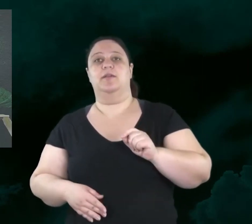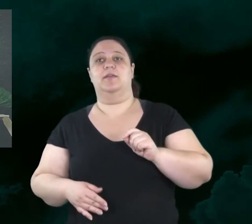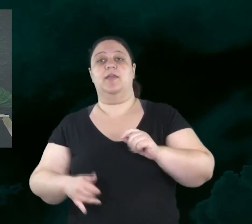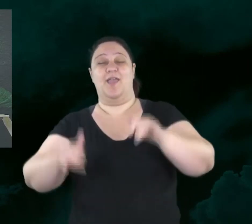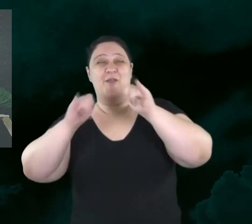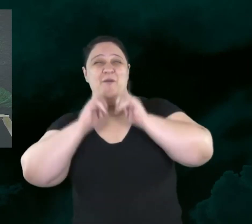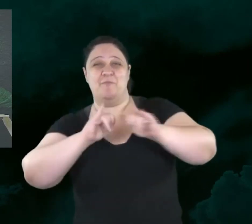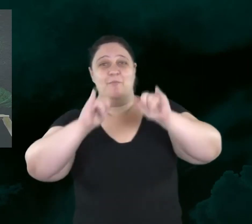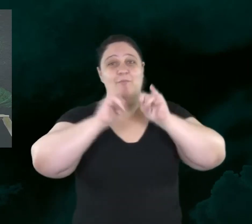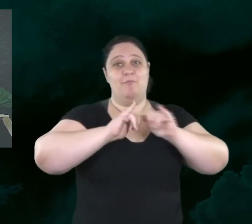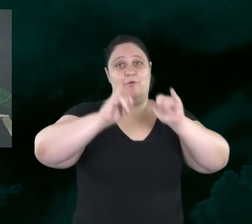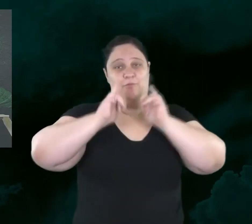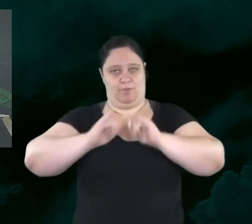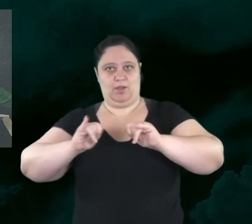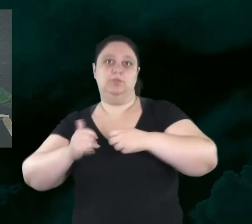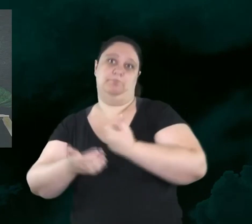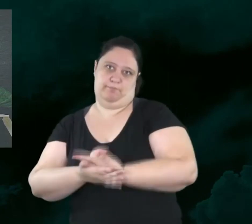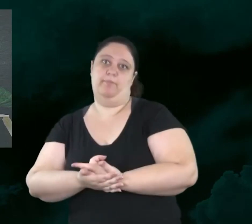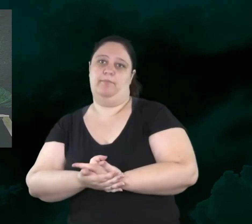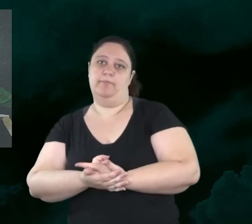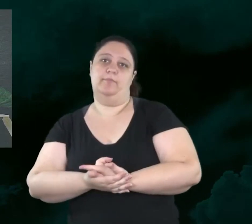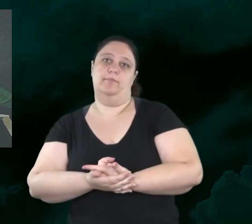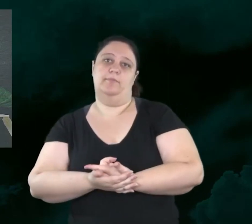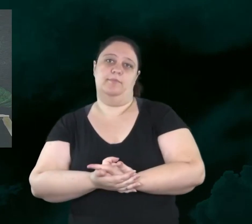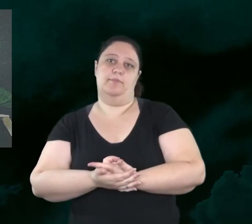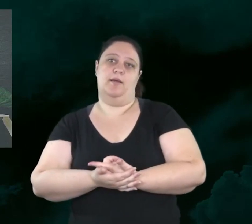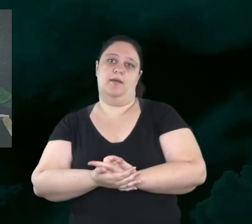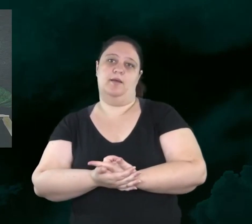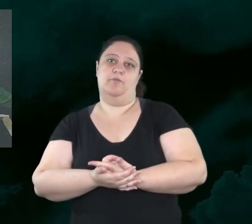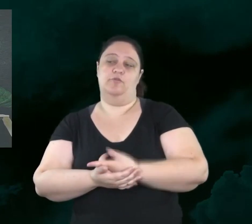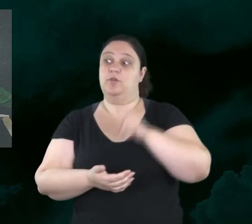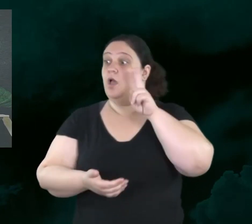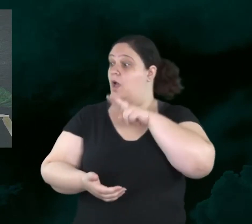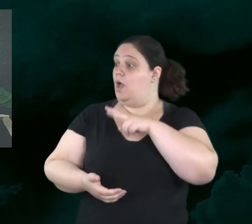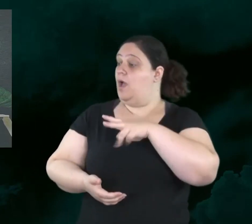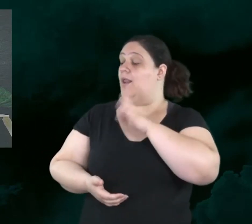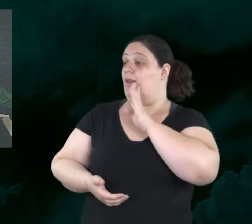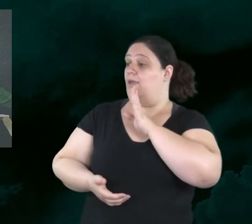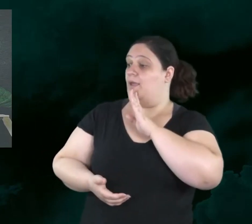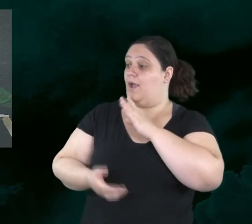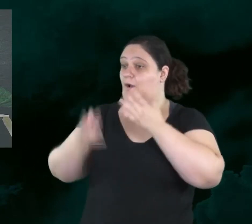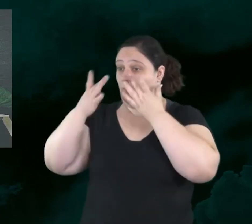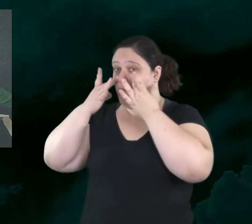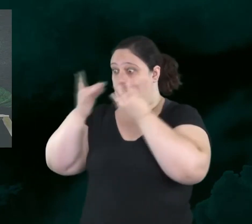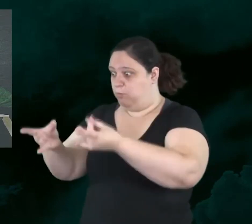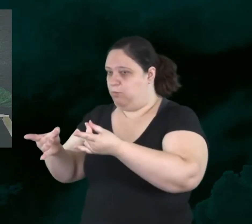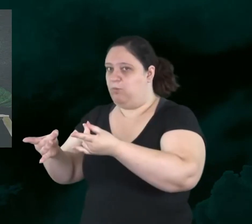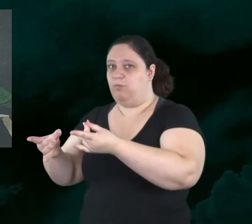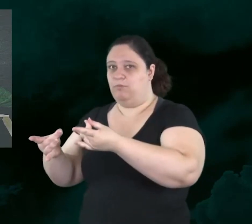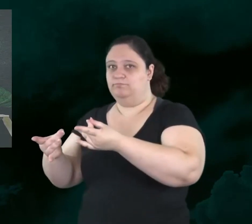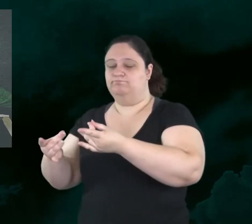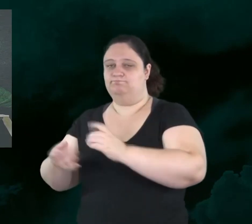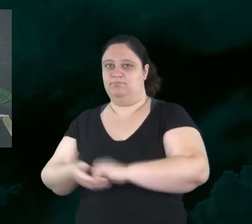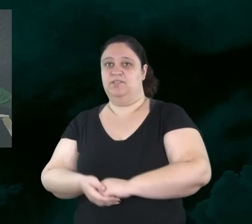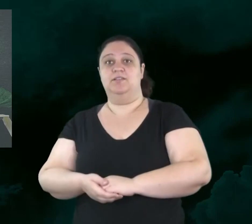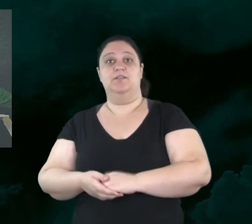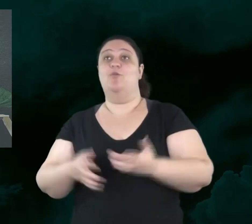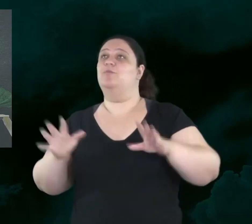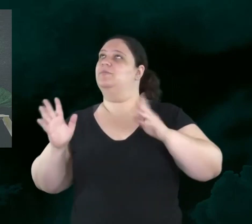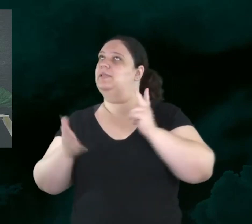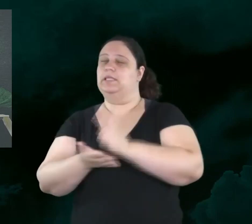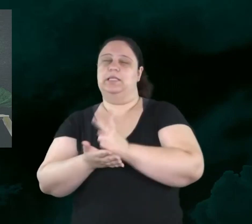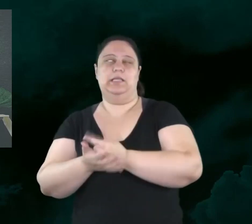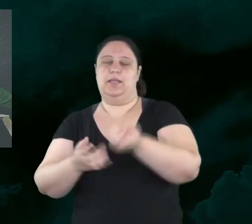que pagam pelo serviço, né, terem sucesso nos seus negócios. Portanto, tudo gira em torno de dinheiro.